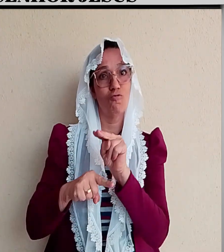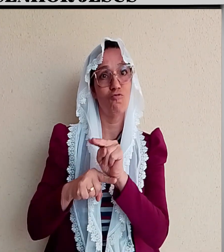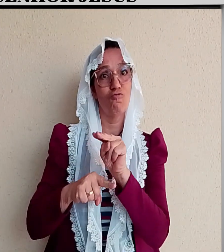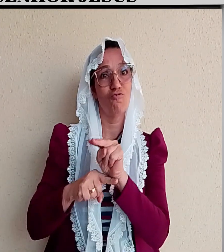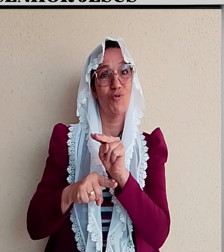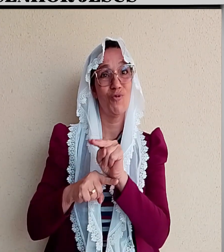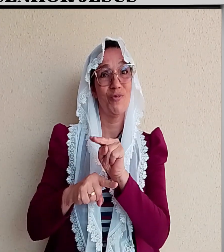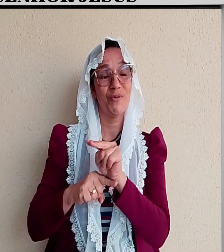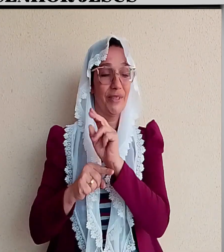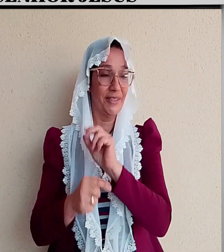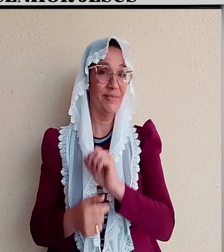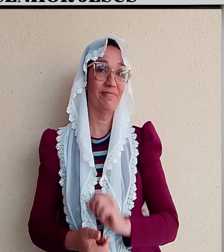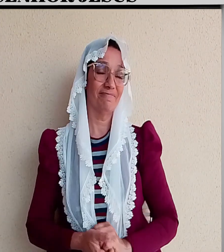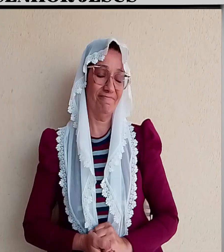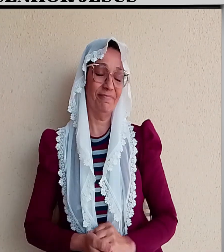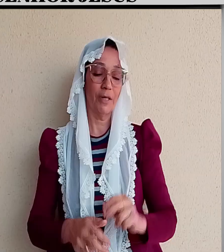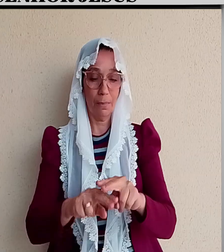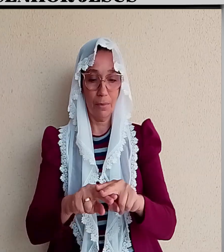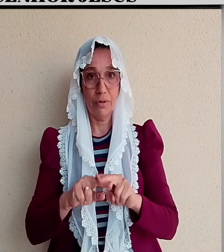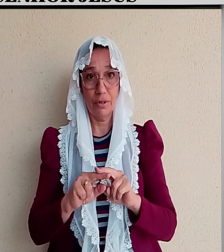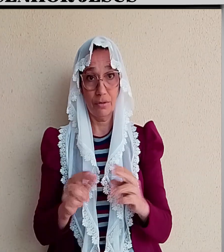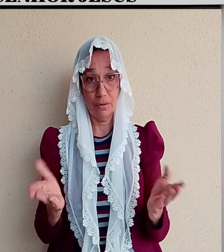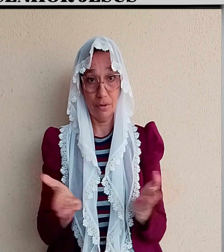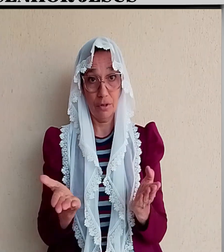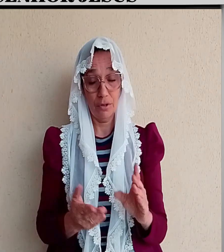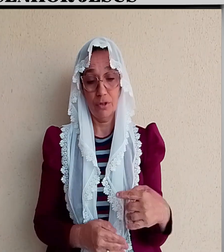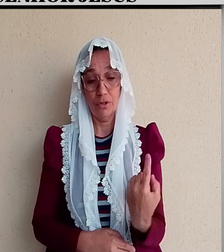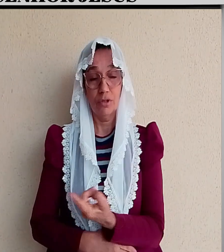ouvir aquilo que o Senhor tem para falar conosco.